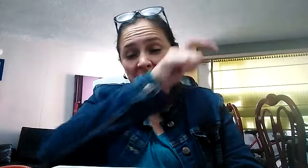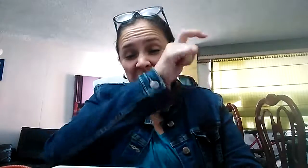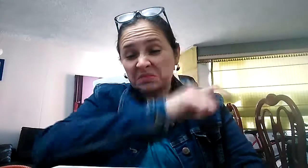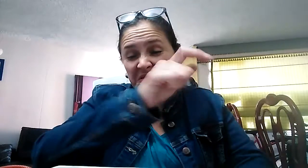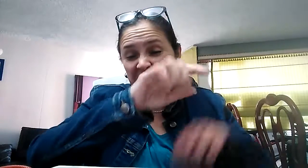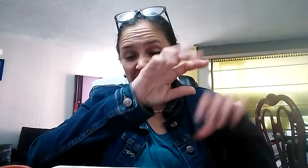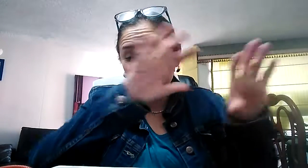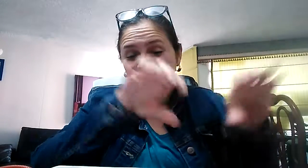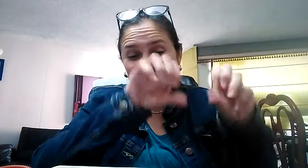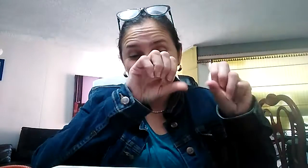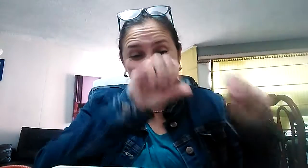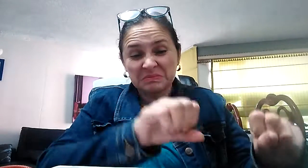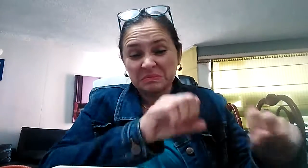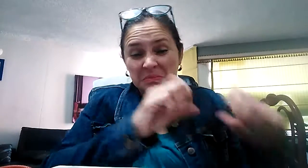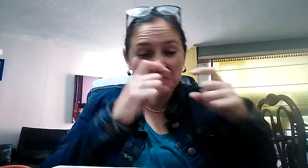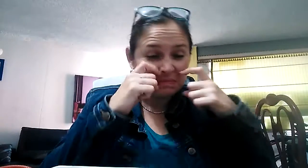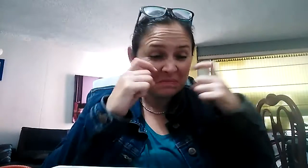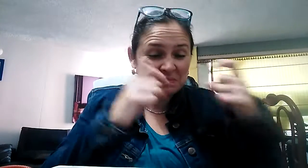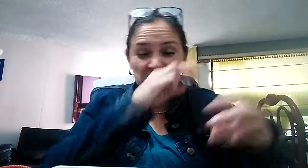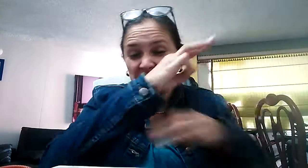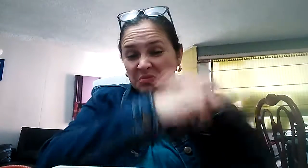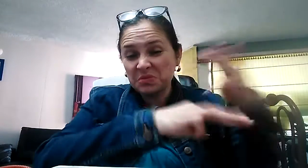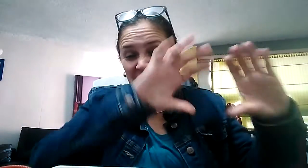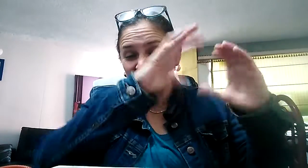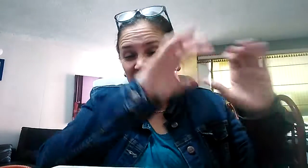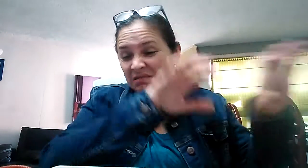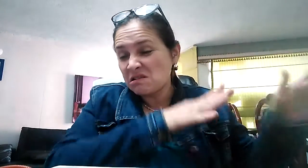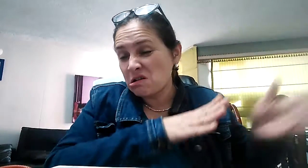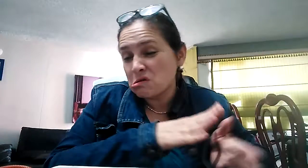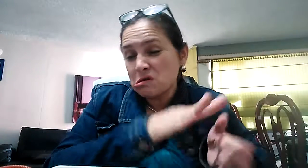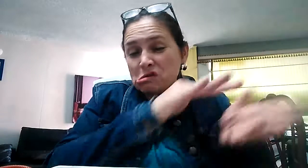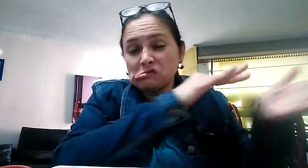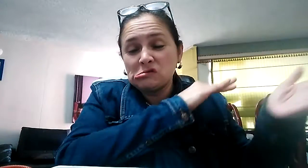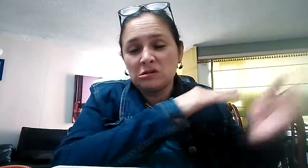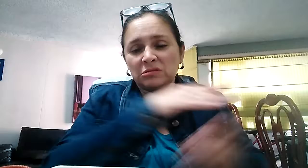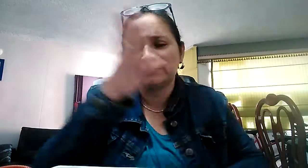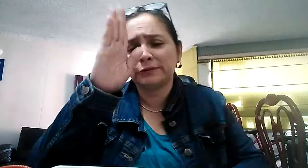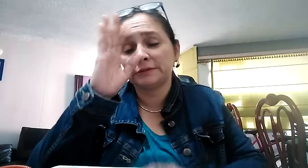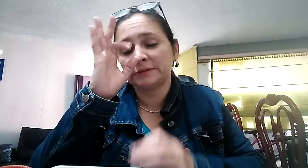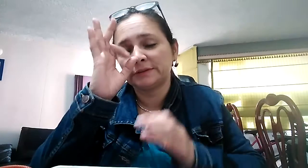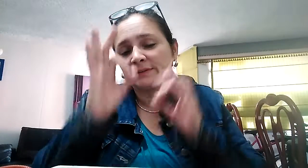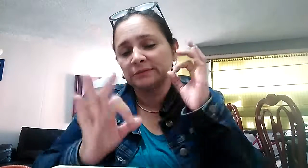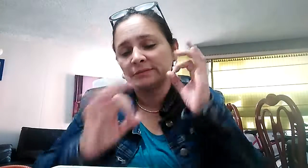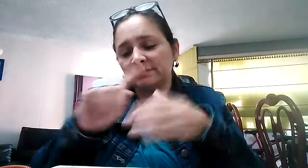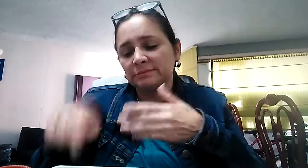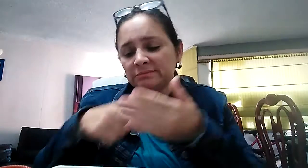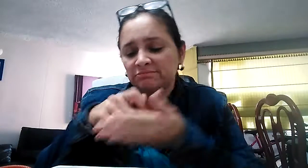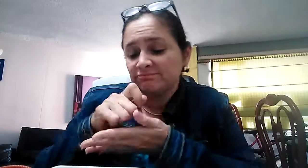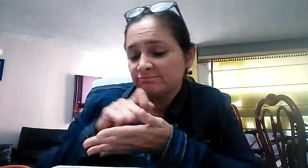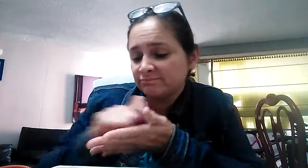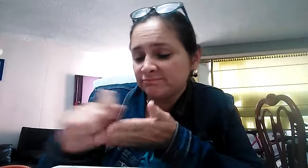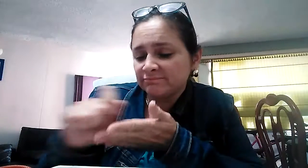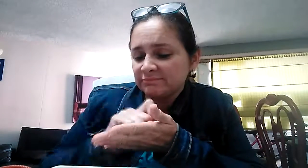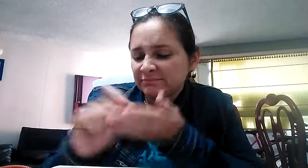¡Hola, chicos! ¡Volviste! Sí, me di cuenta de que aunque mi voz quizá no sea perfecta,